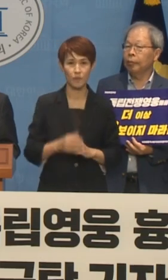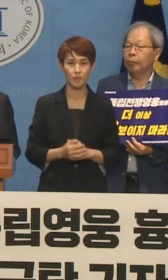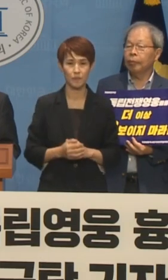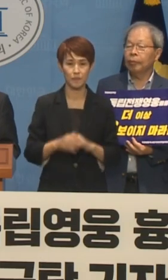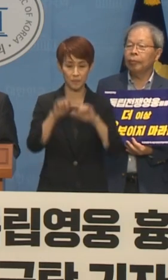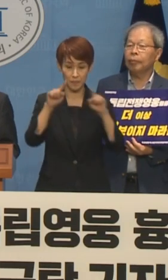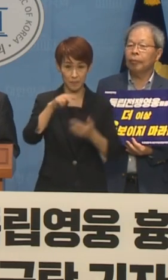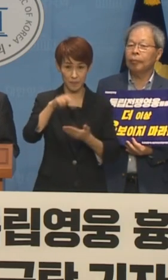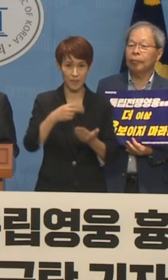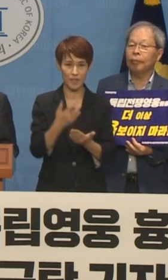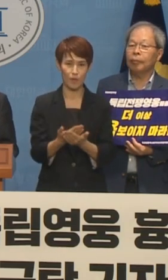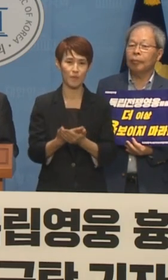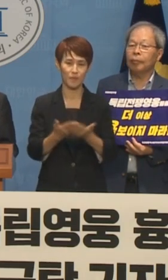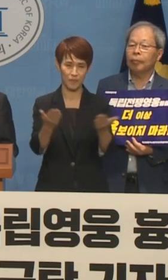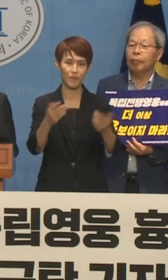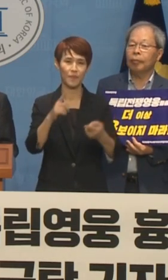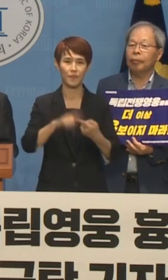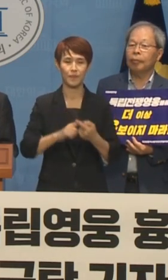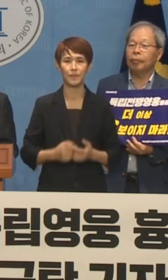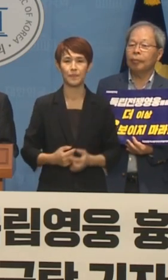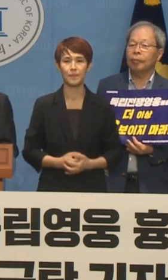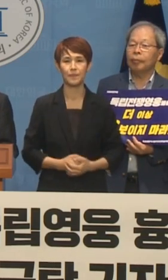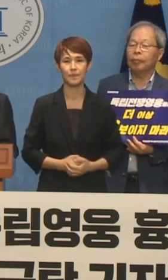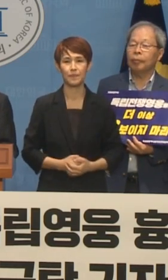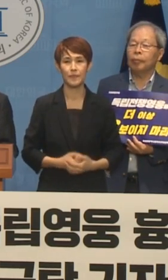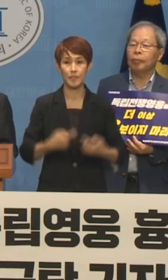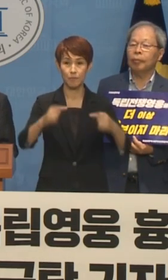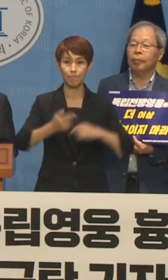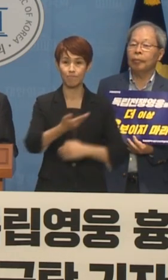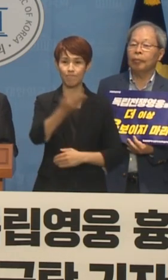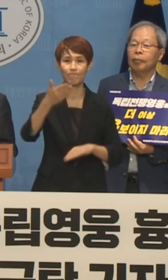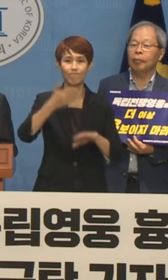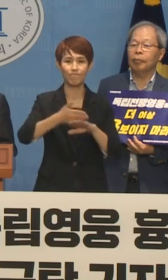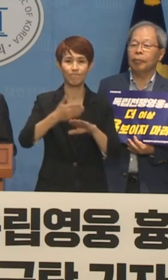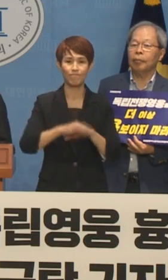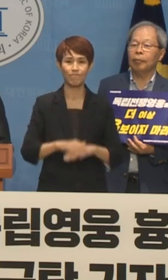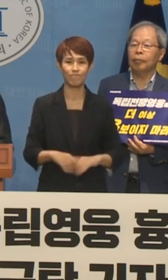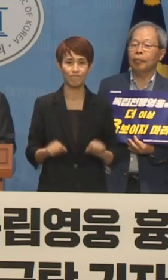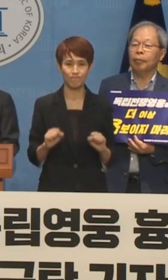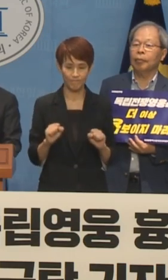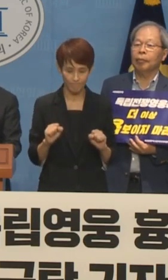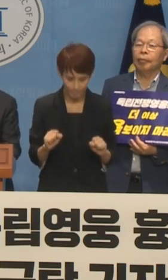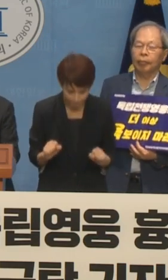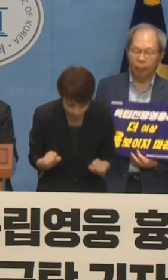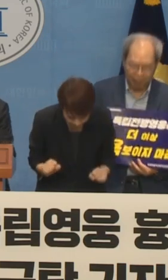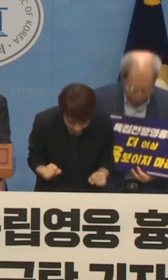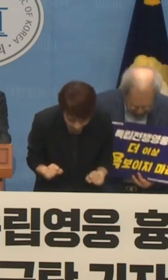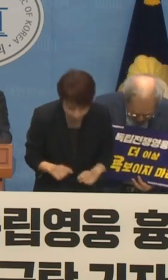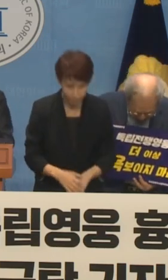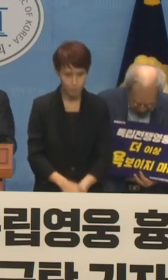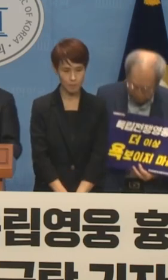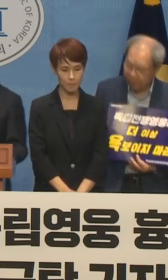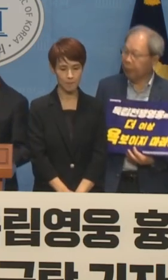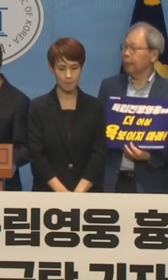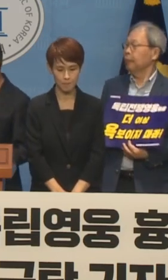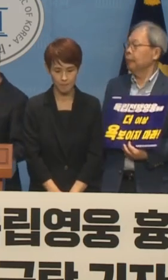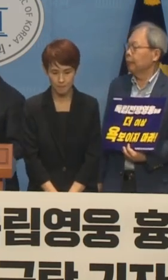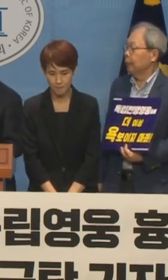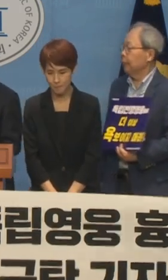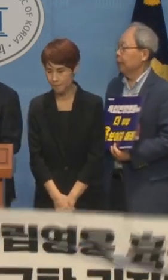기자회견문은 자료로 대체하겠습니다. 기자회견에 참석해 주신 모든 분께 감사드립니다. 감사합니다.